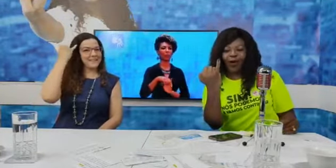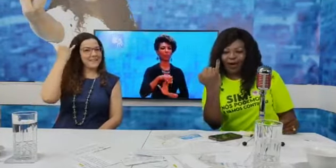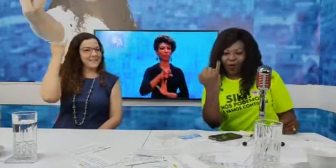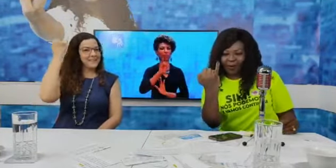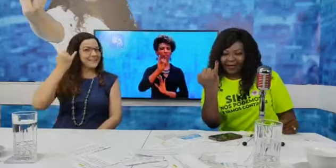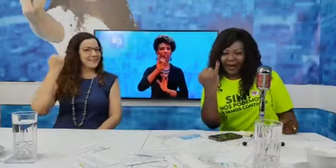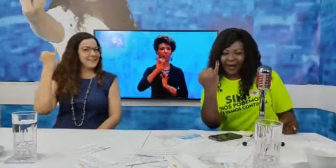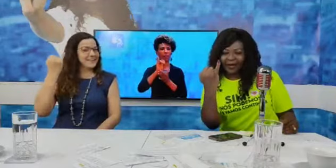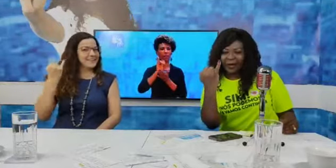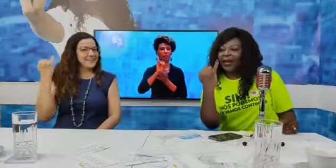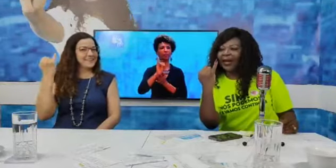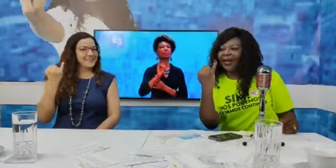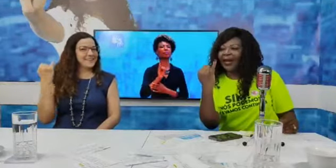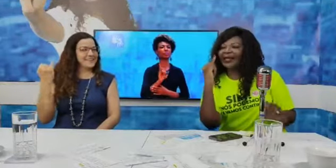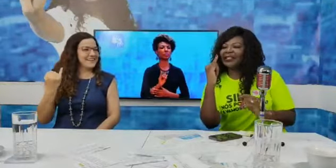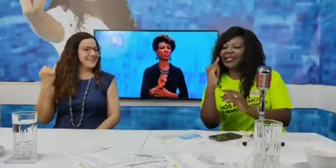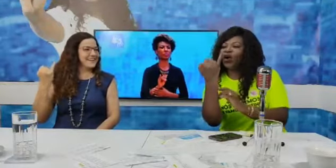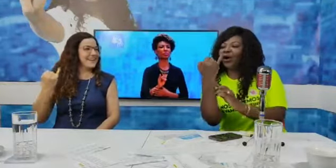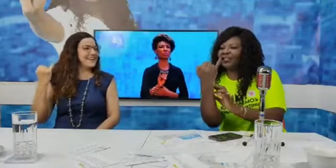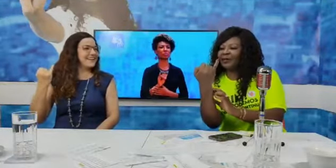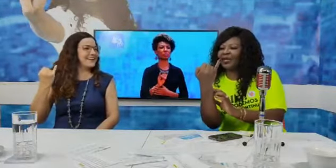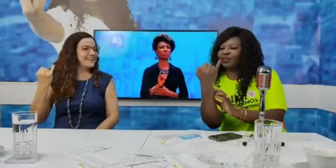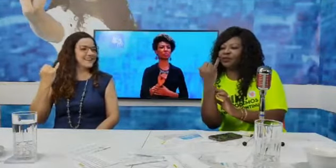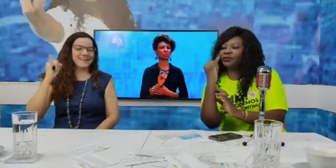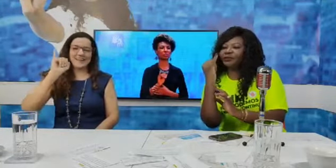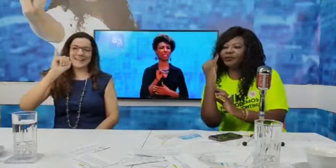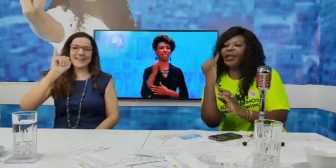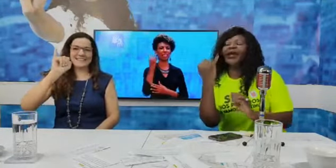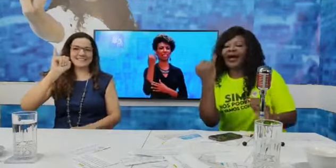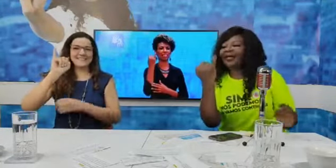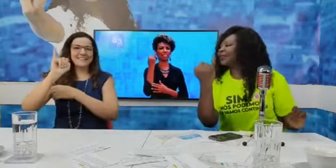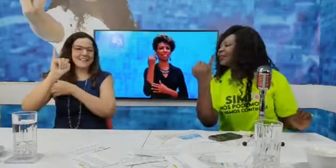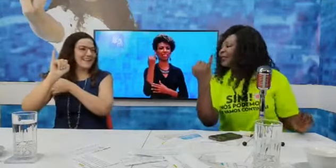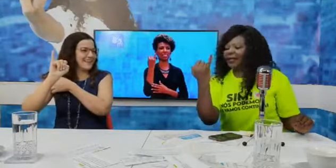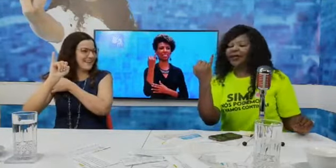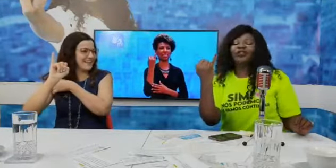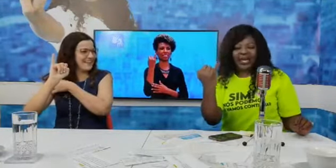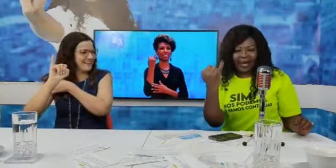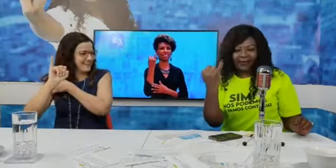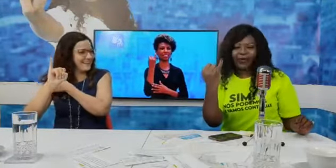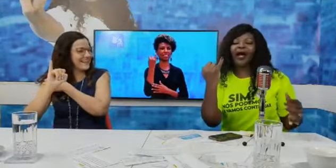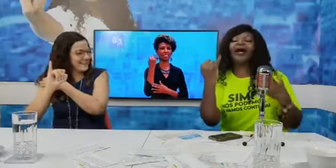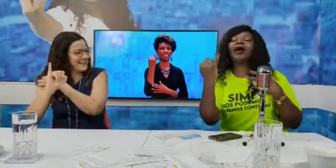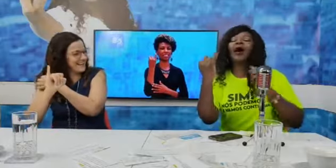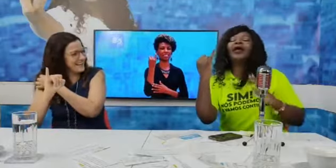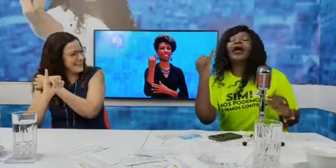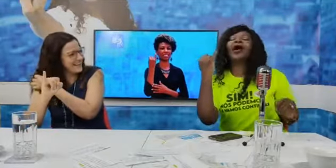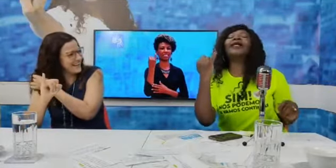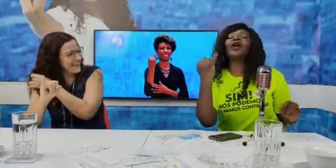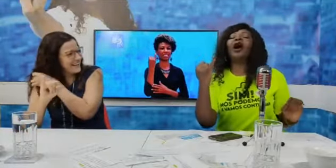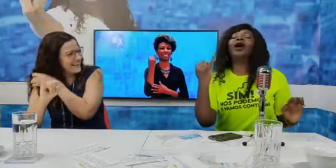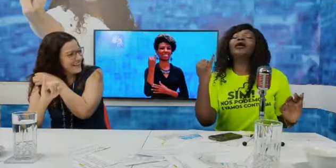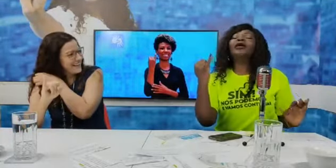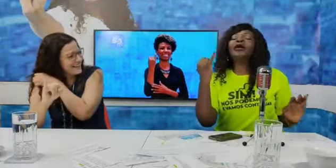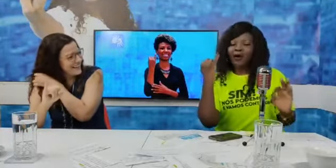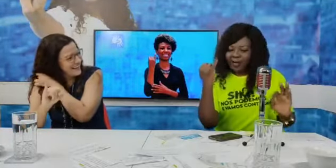Irelda. Olha como é que é. É assim ou assim mesmo? Assim. Certo. Olha aqui, ó. Aqui,